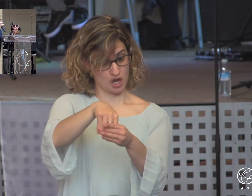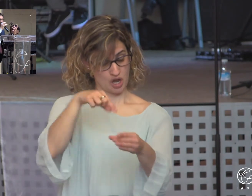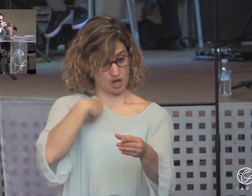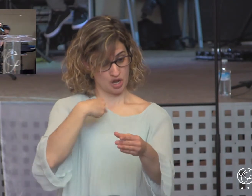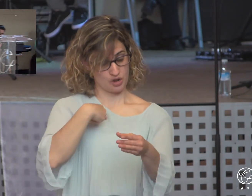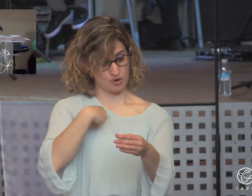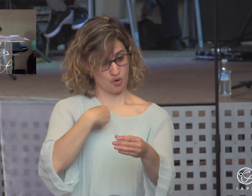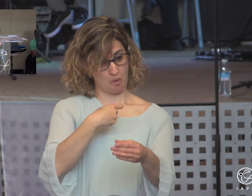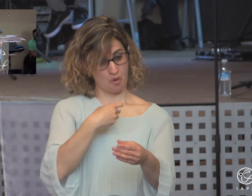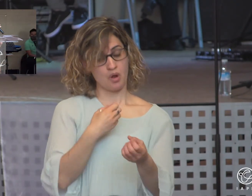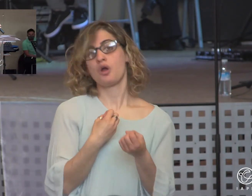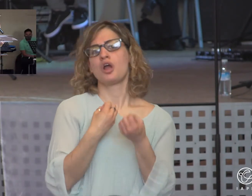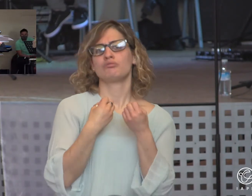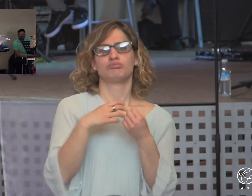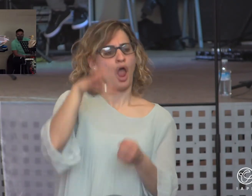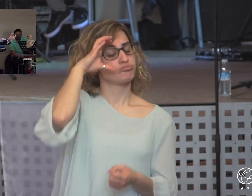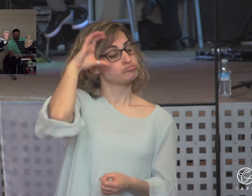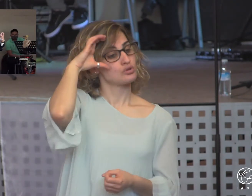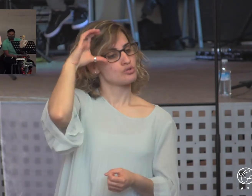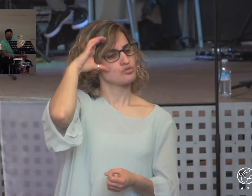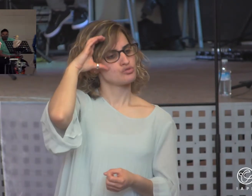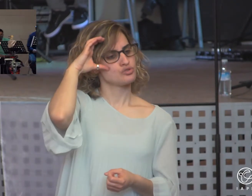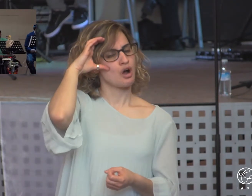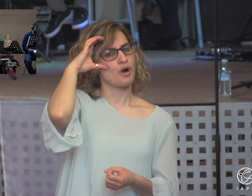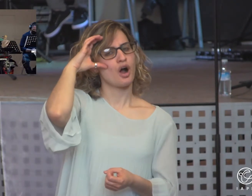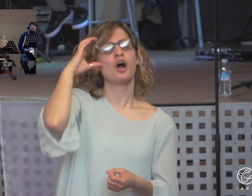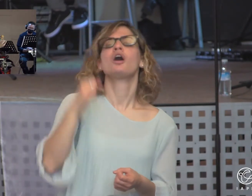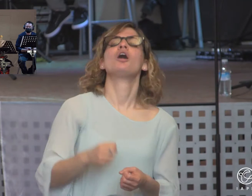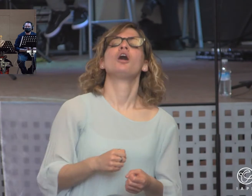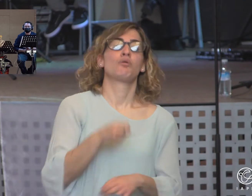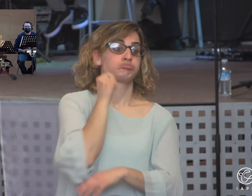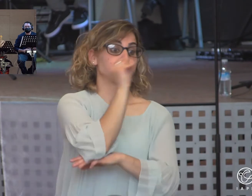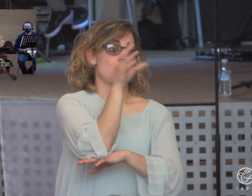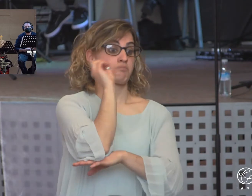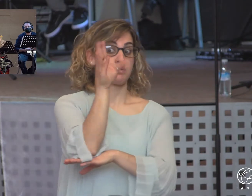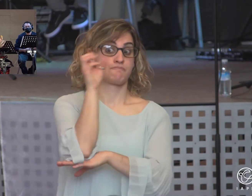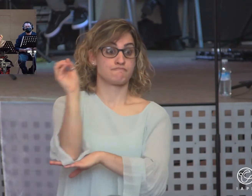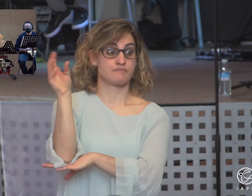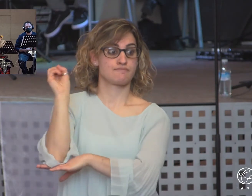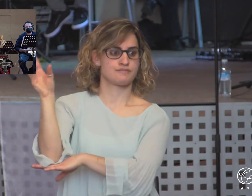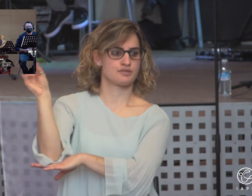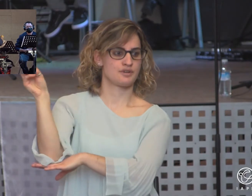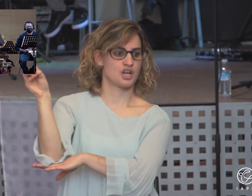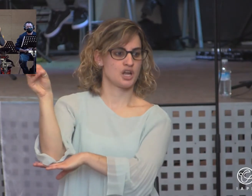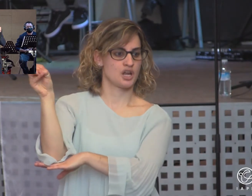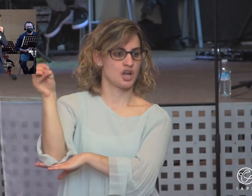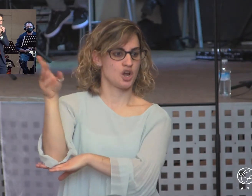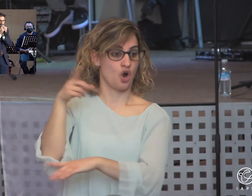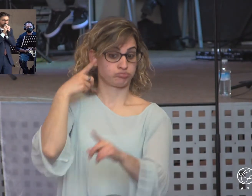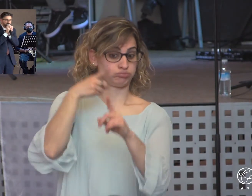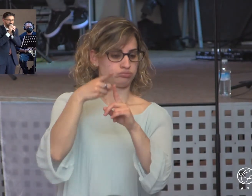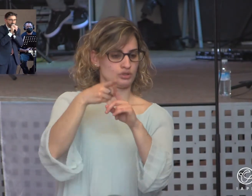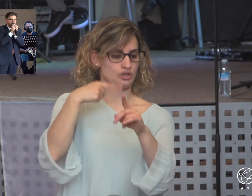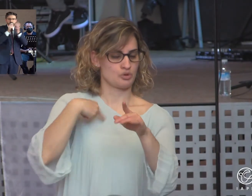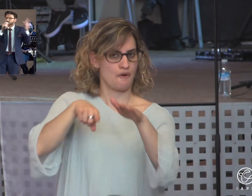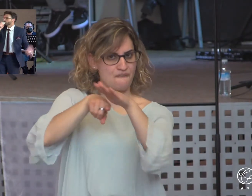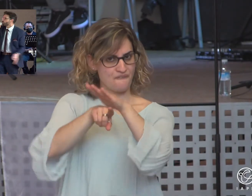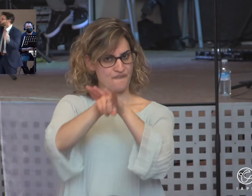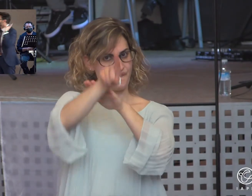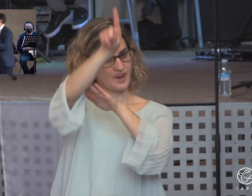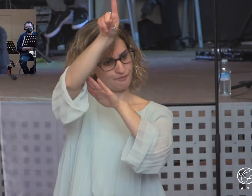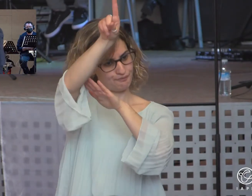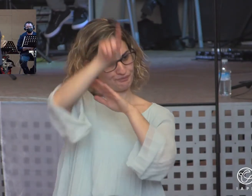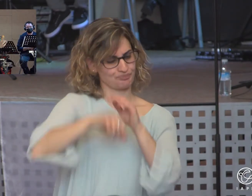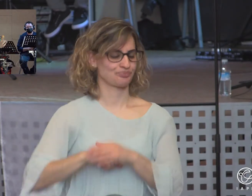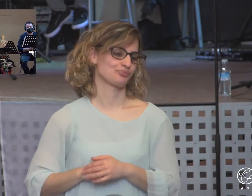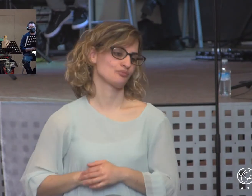de recibir, de que me dieran. Qué bueno cuando los demás te sirven. Si tú